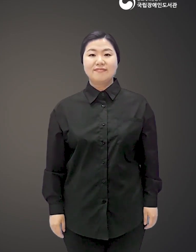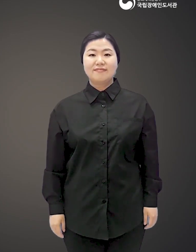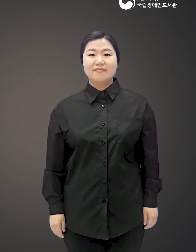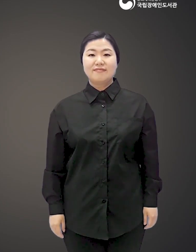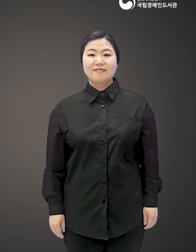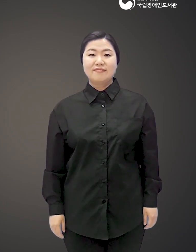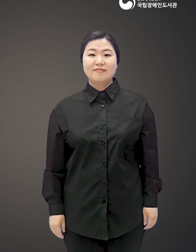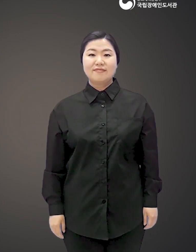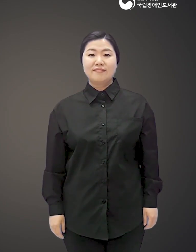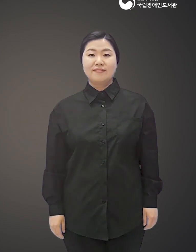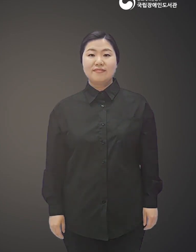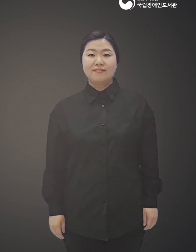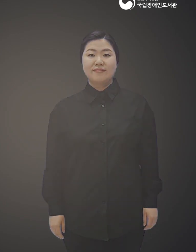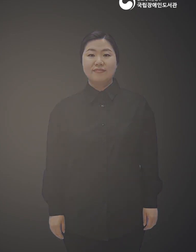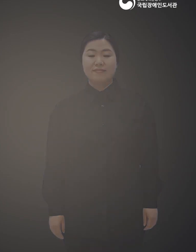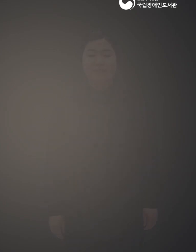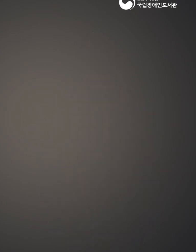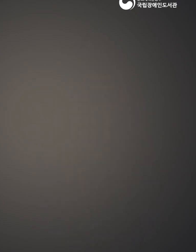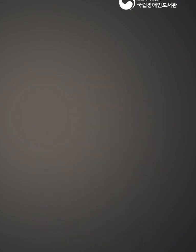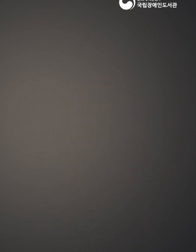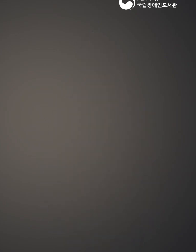미디어숲.